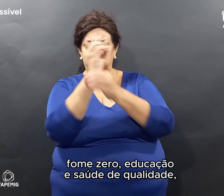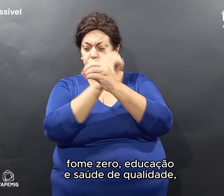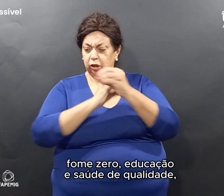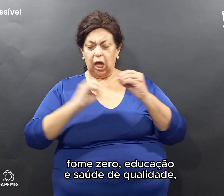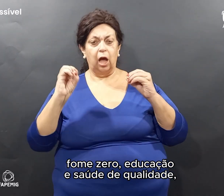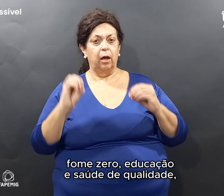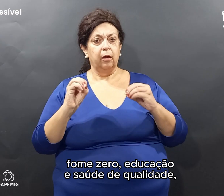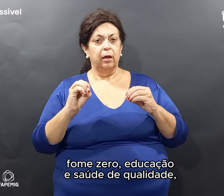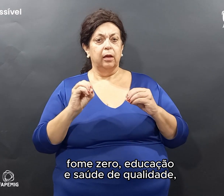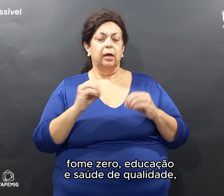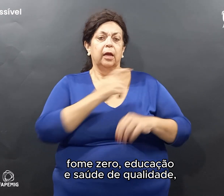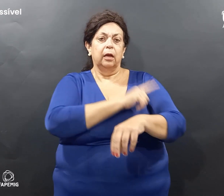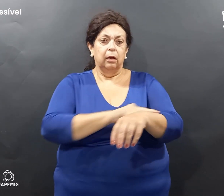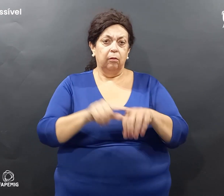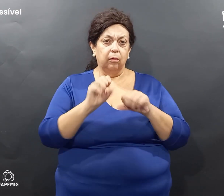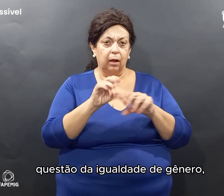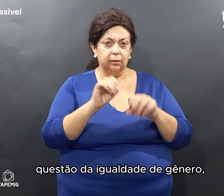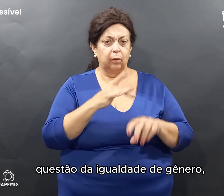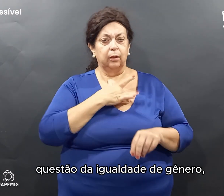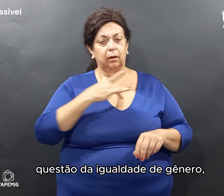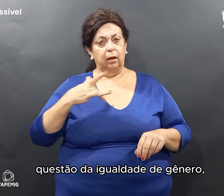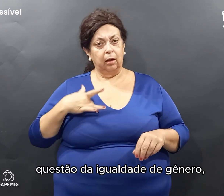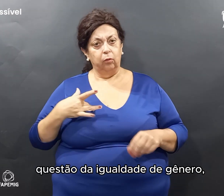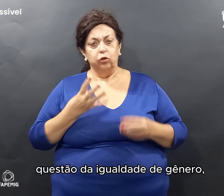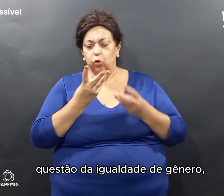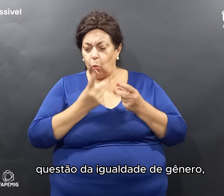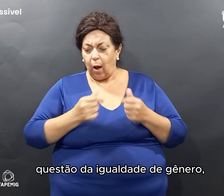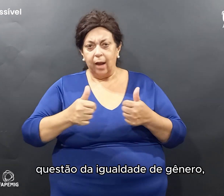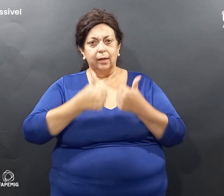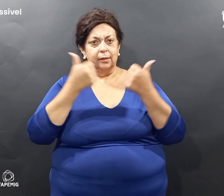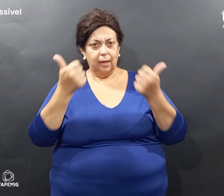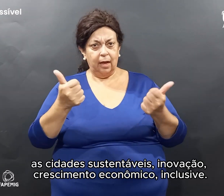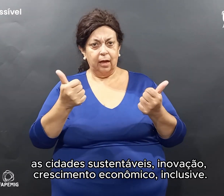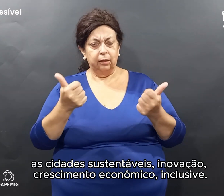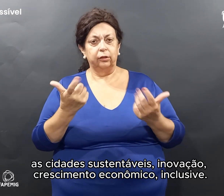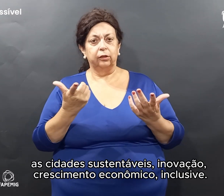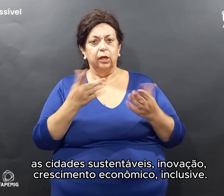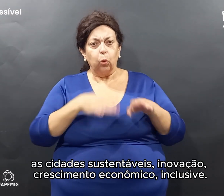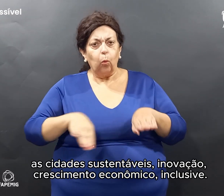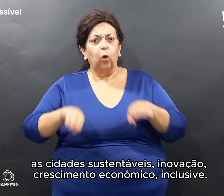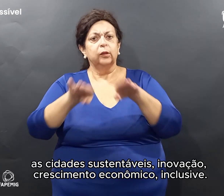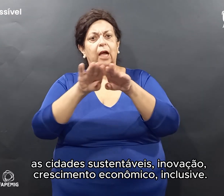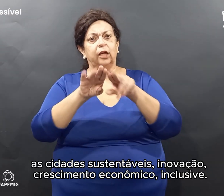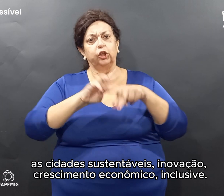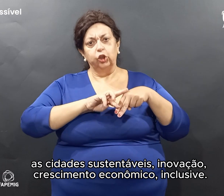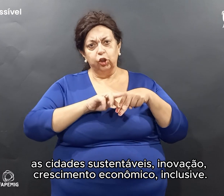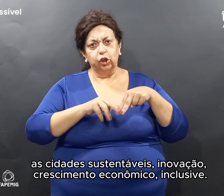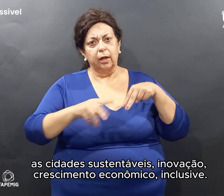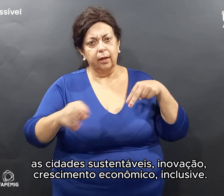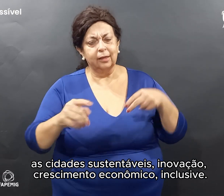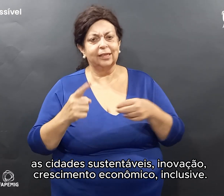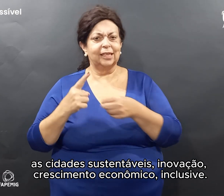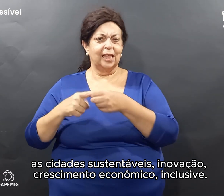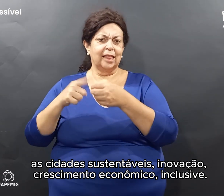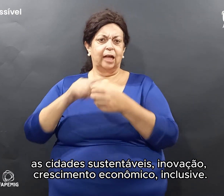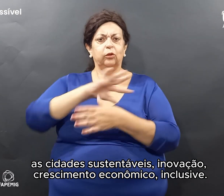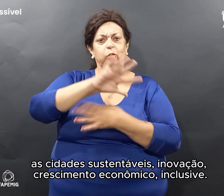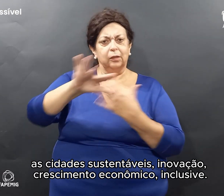de qualidade, questão da igualdade de gênero, as cidades sustentáveis, inovação, crescimento